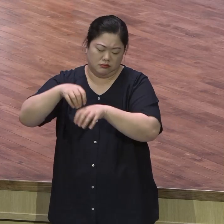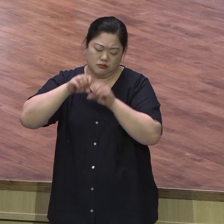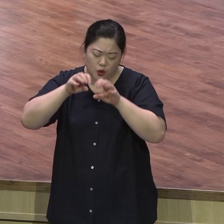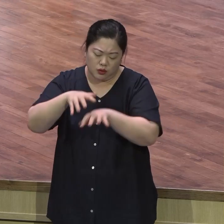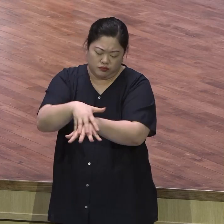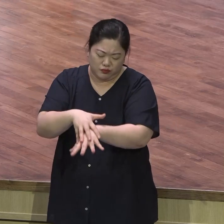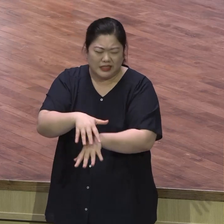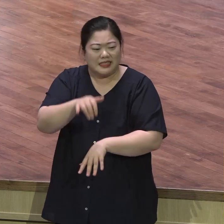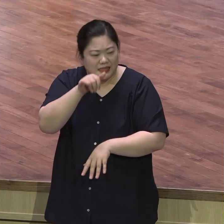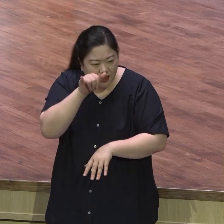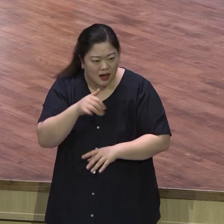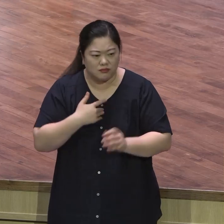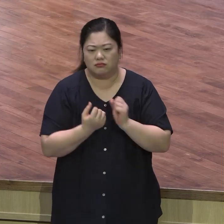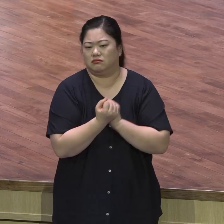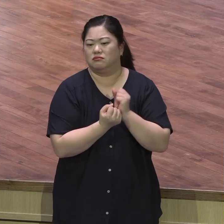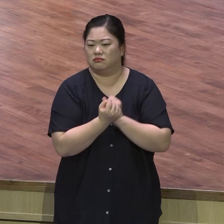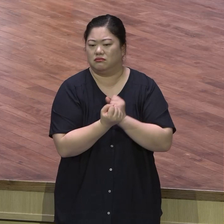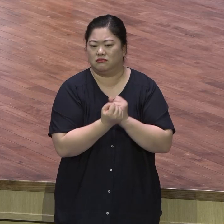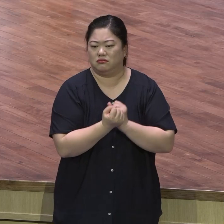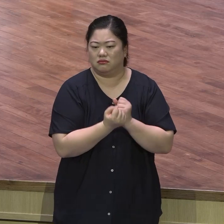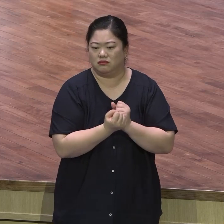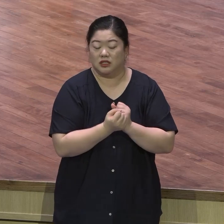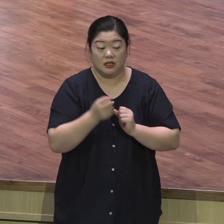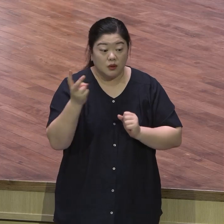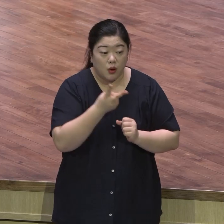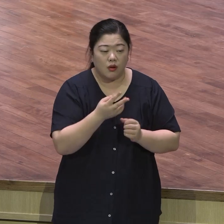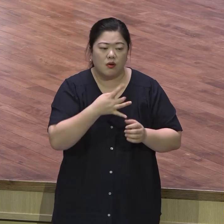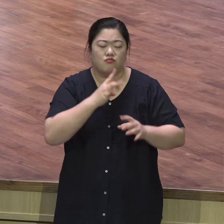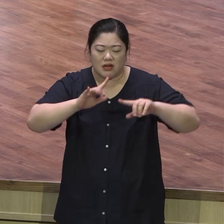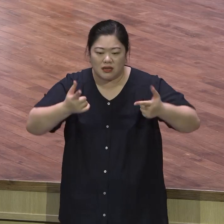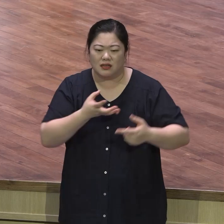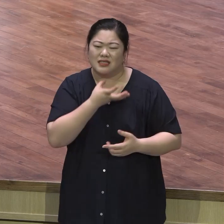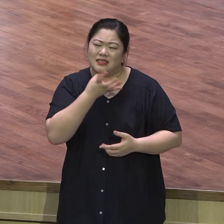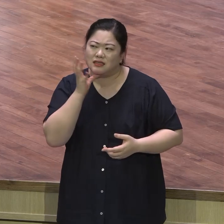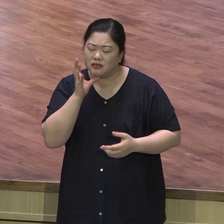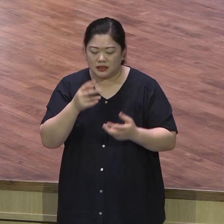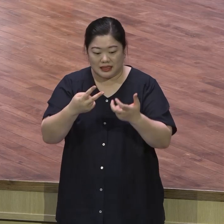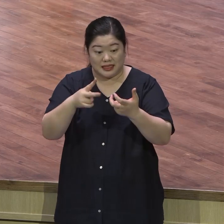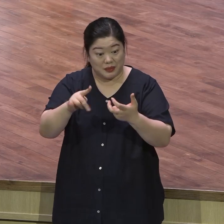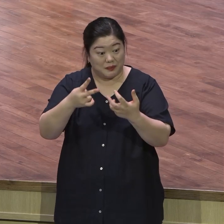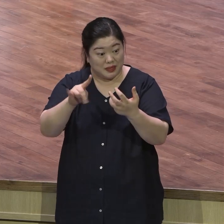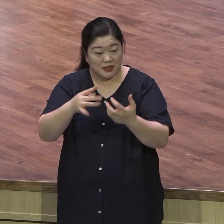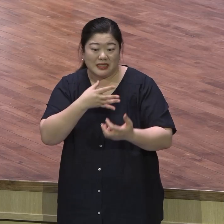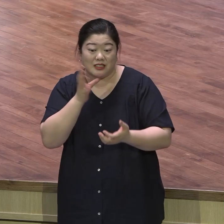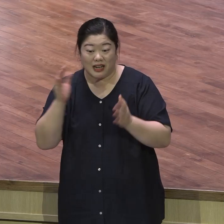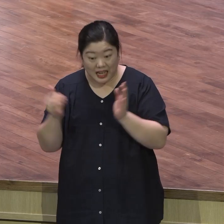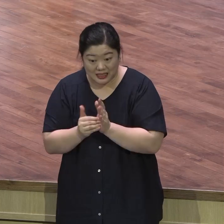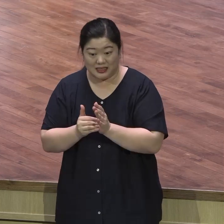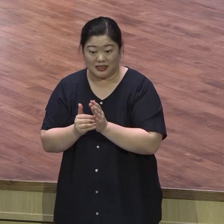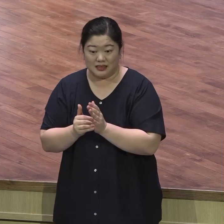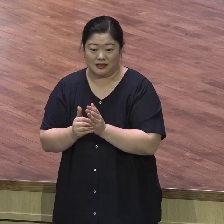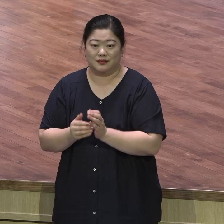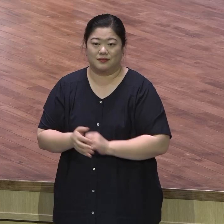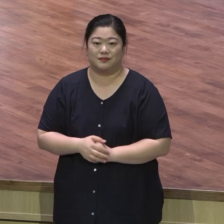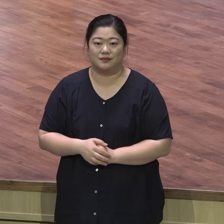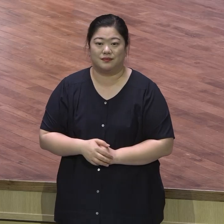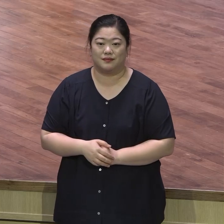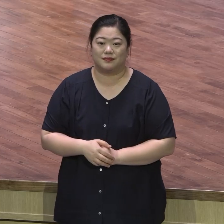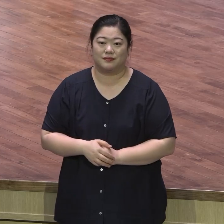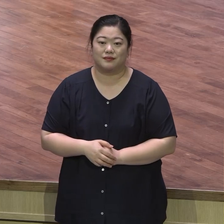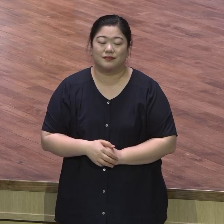장로당에 저 우리 시니어까지 참 오늘 뉴스 보니까 저 지금 등사복지관에서 그